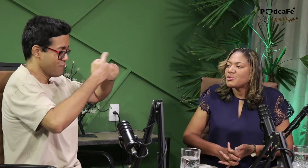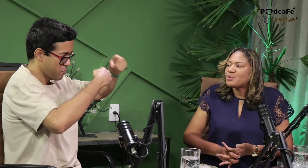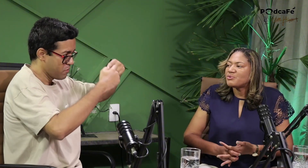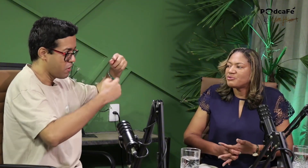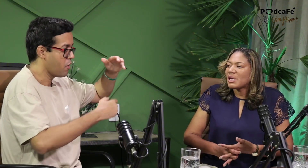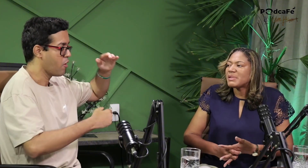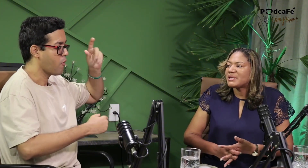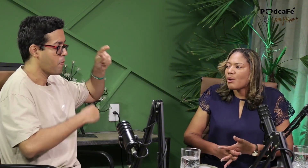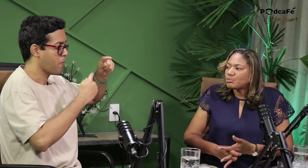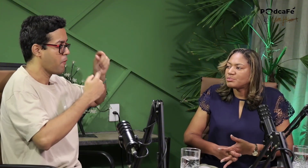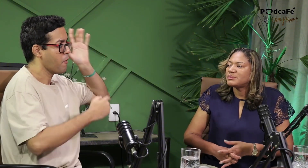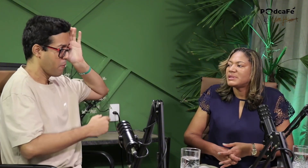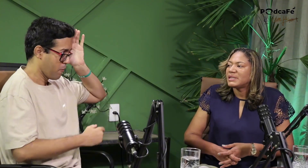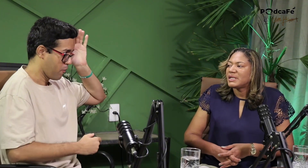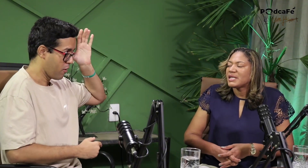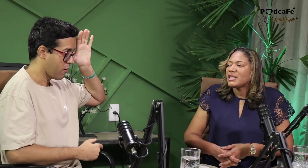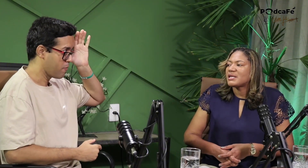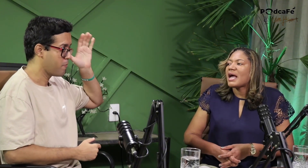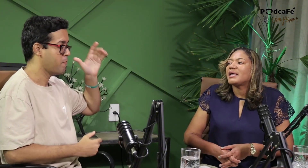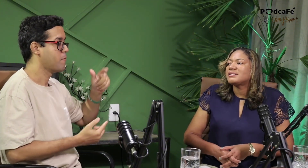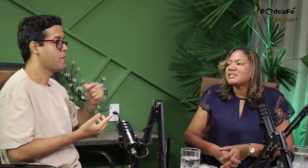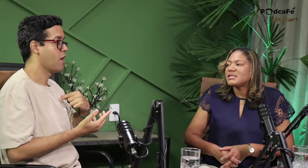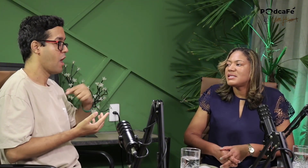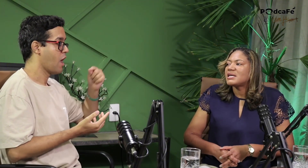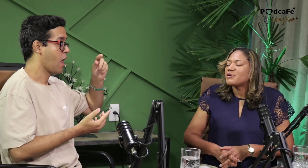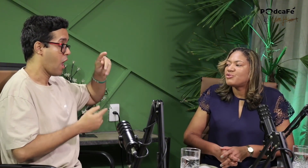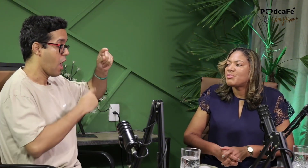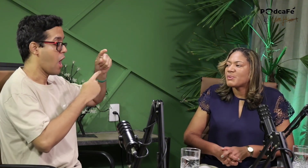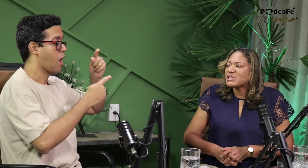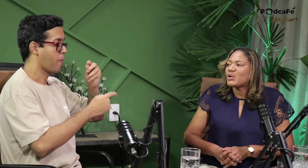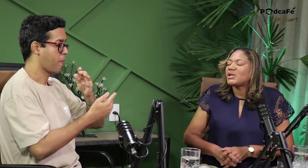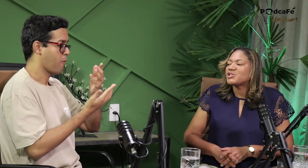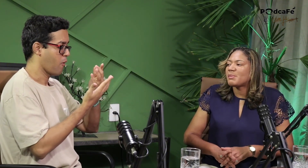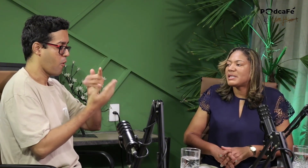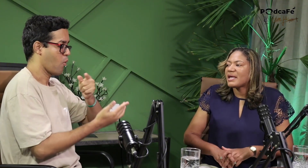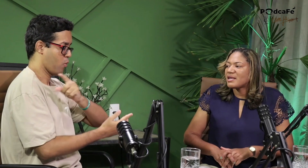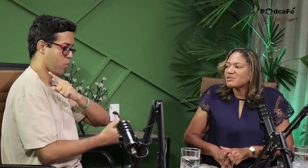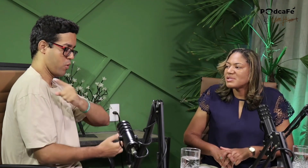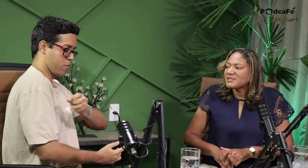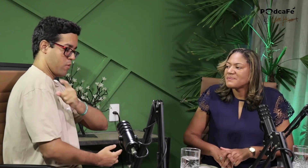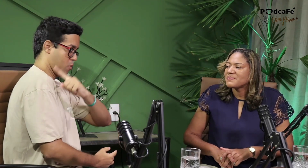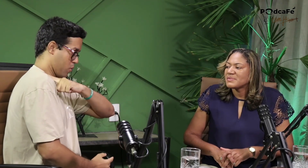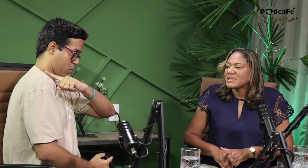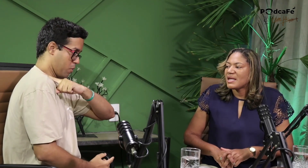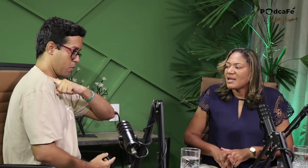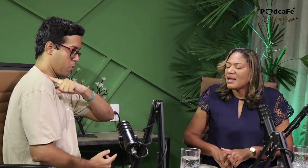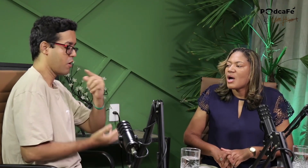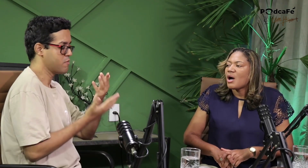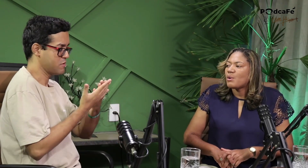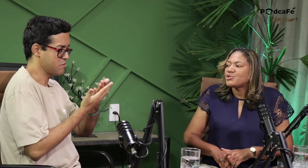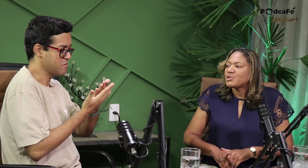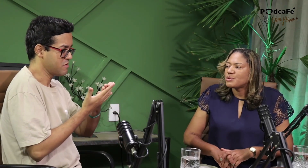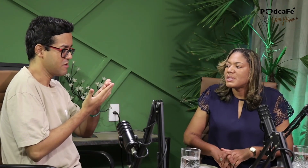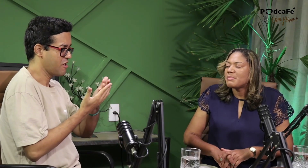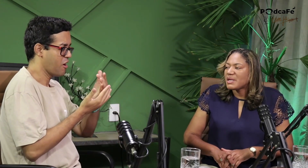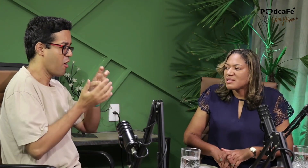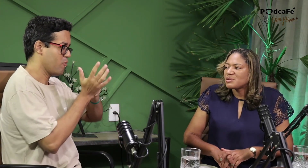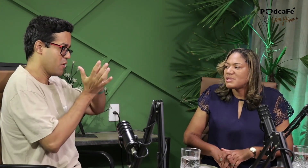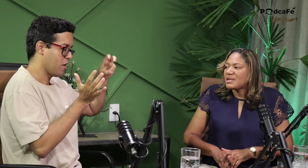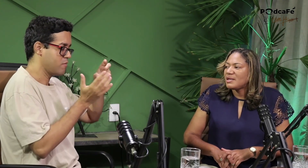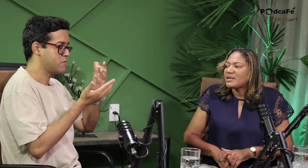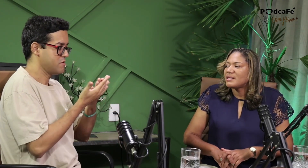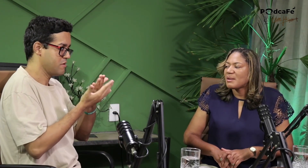né, do Fundamental 1. Aí, em seguida, eu fui para uma escola chamada ESOS, né? Onde eu